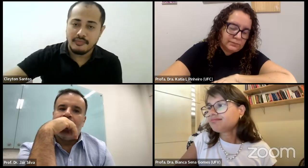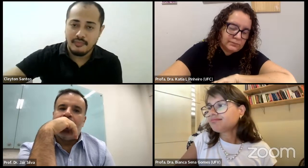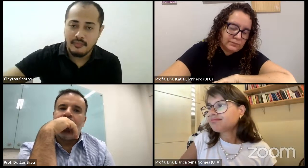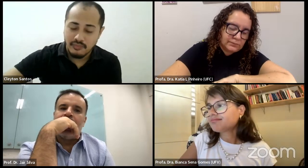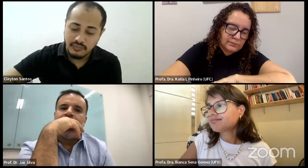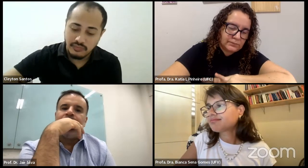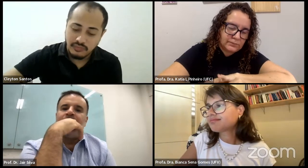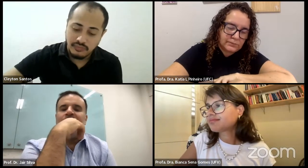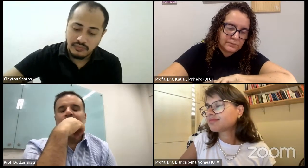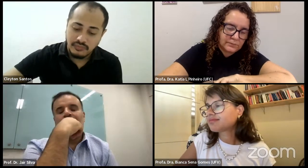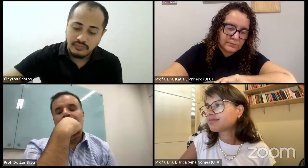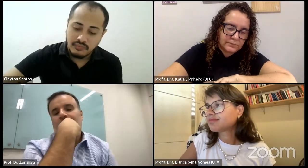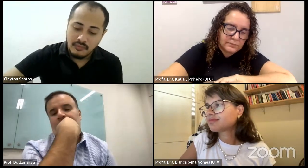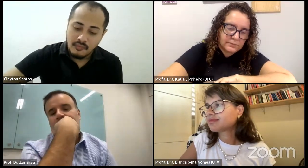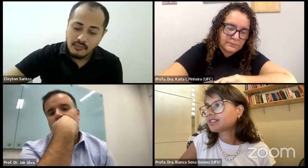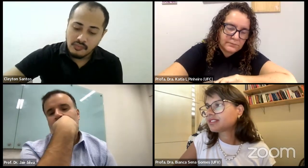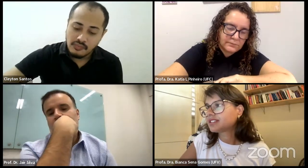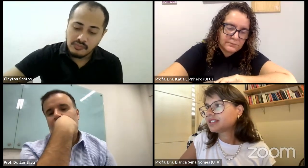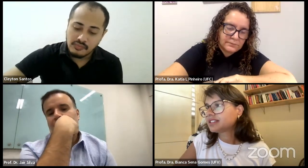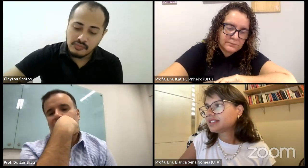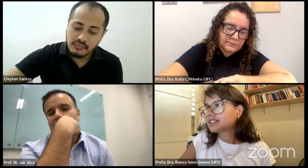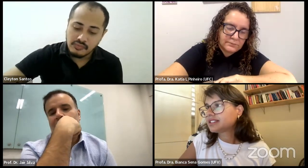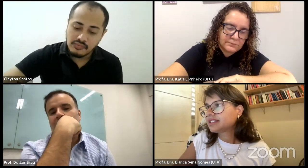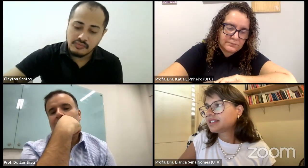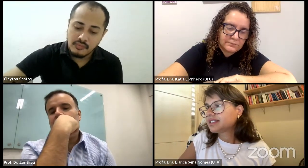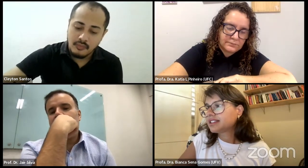apontamentos, mais teóricos, tá? Mais a mais.